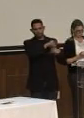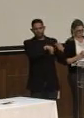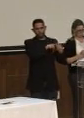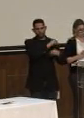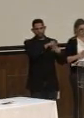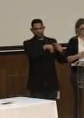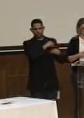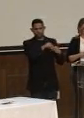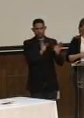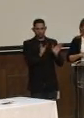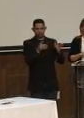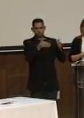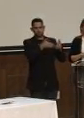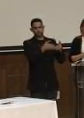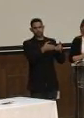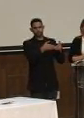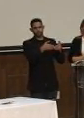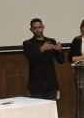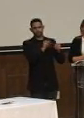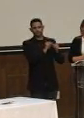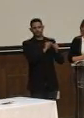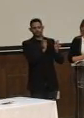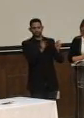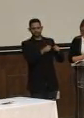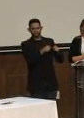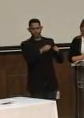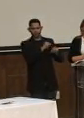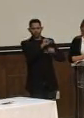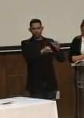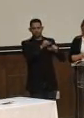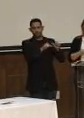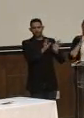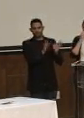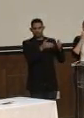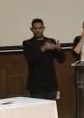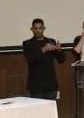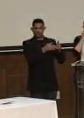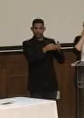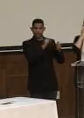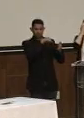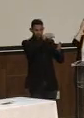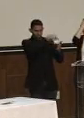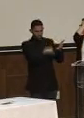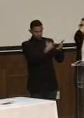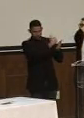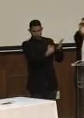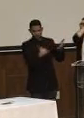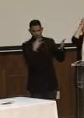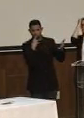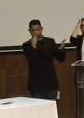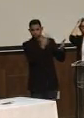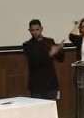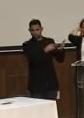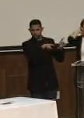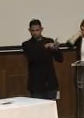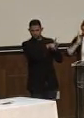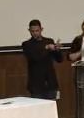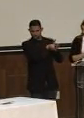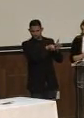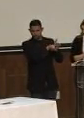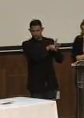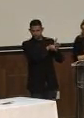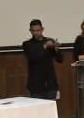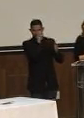com um objetivo certo. Em relação a esses documentos, eu respondo uma sindicância no